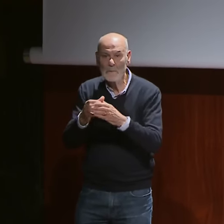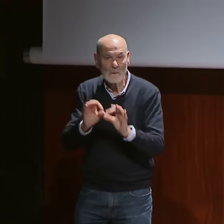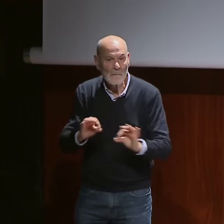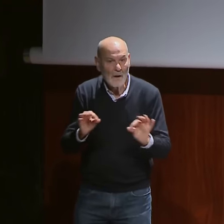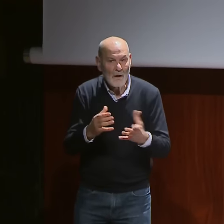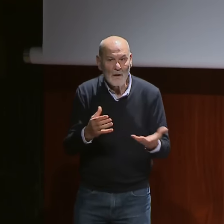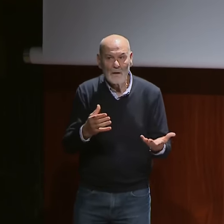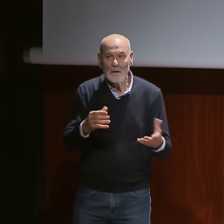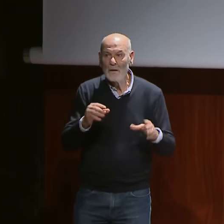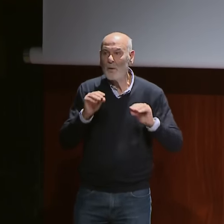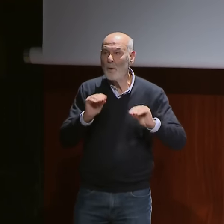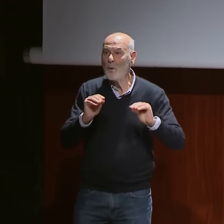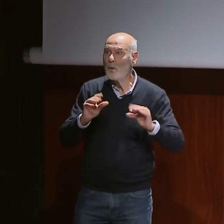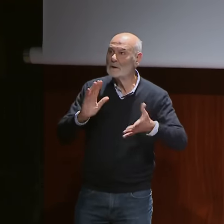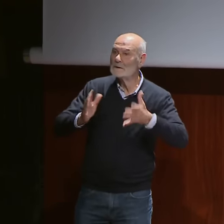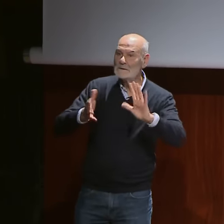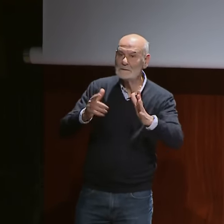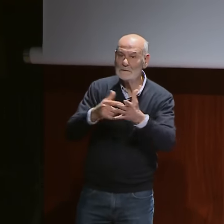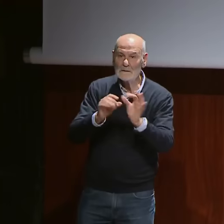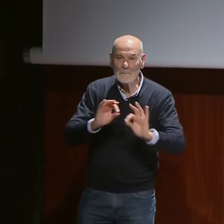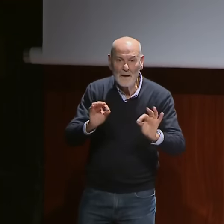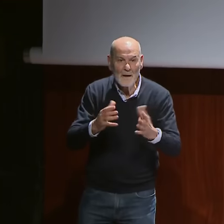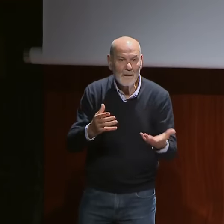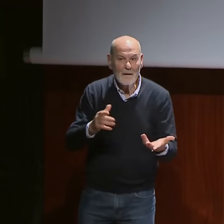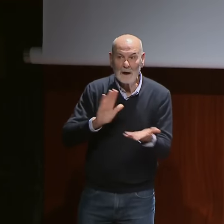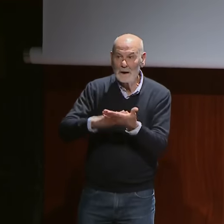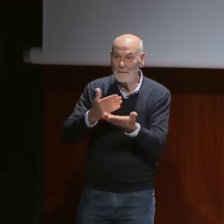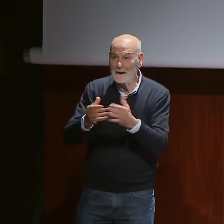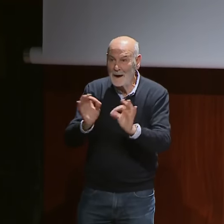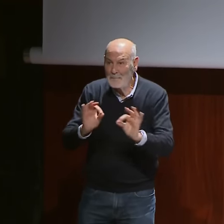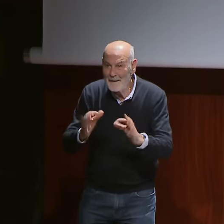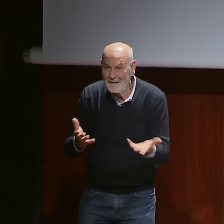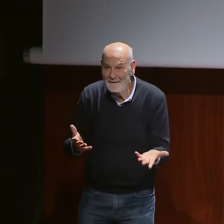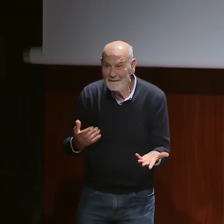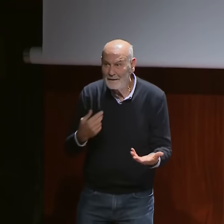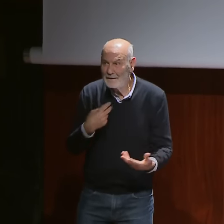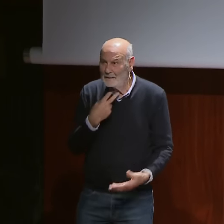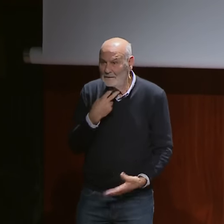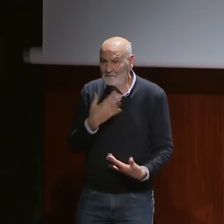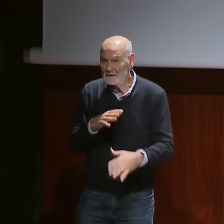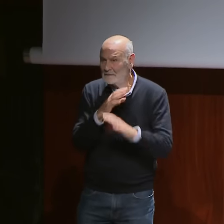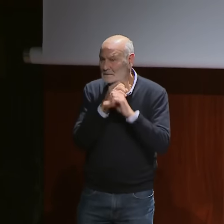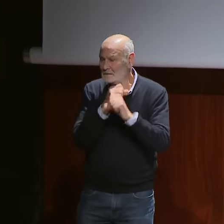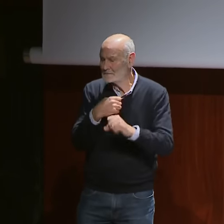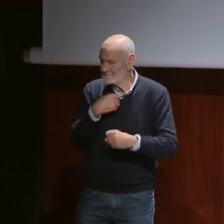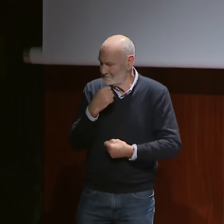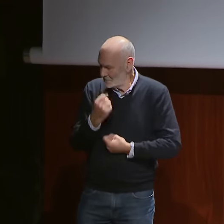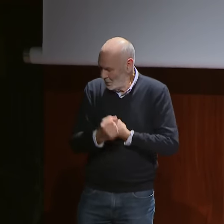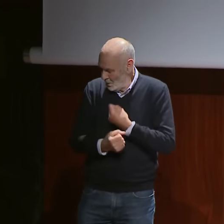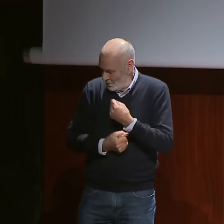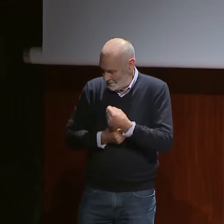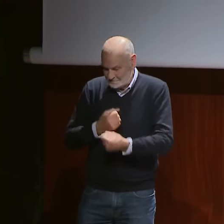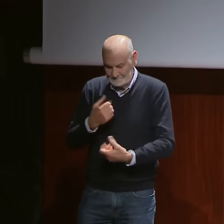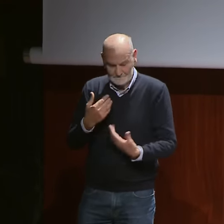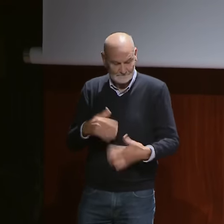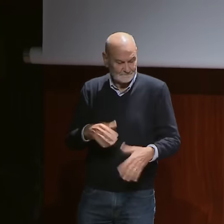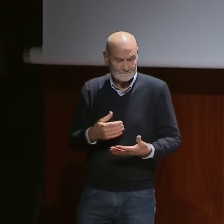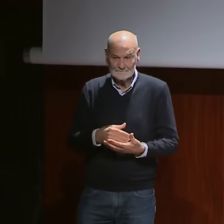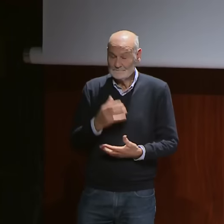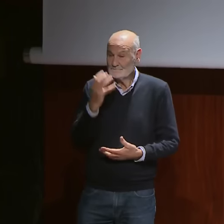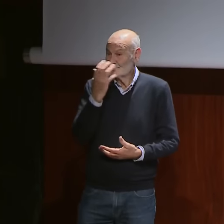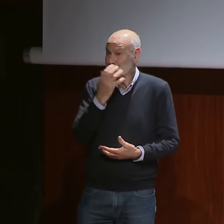vraiment de possibilités. On n'avait pas accès à des formations. On n'avait pas accès... Il n'y avait pas d'interprète en langue des signes dans les